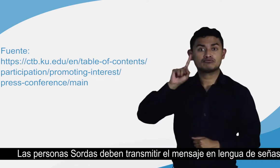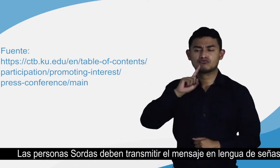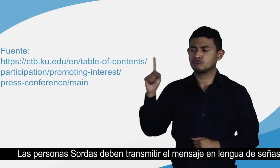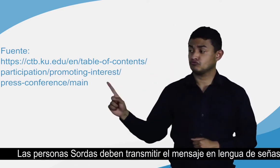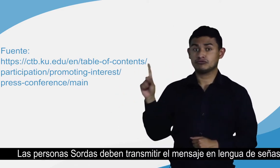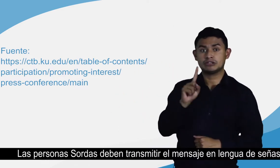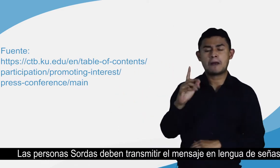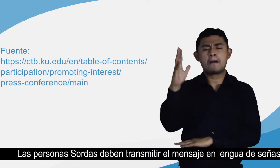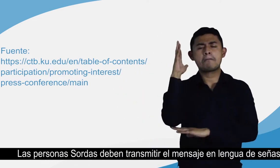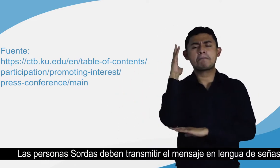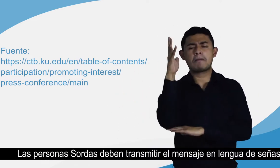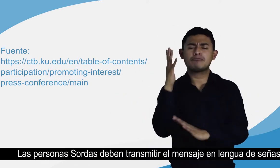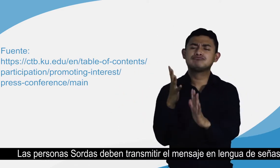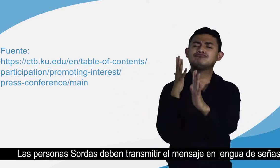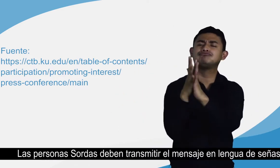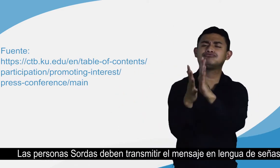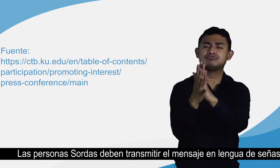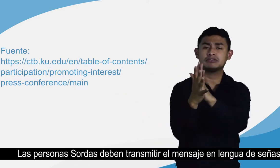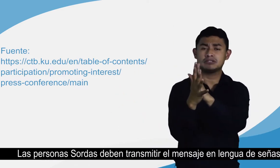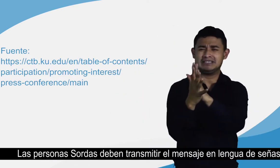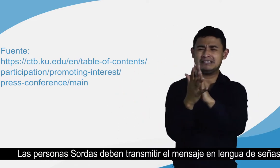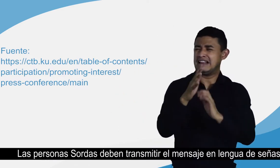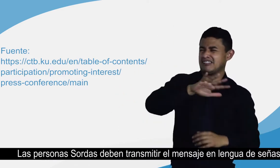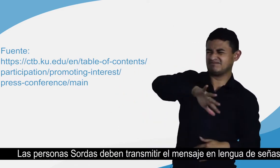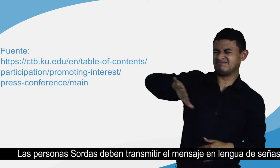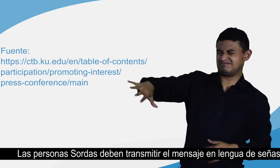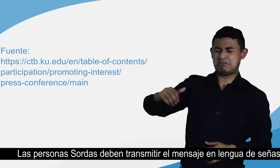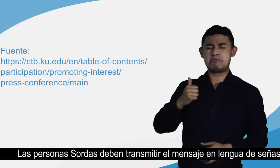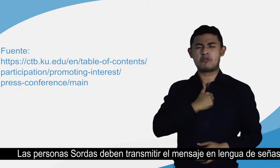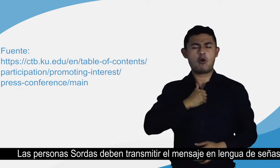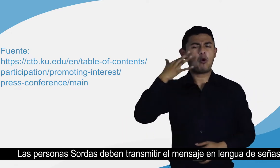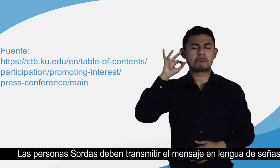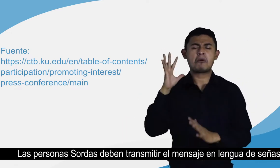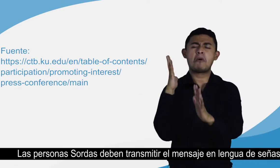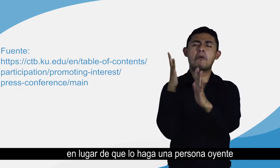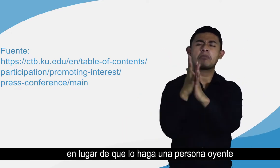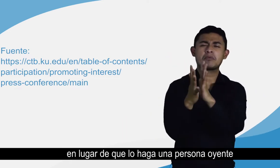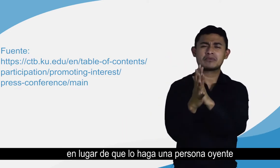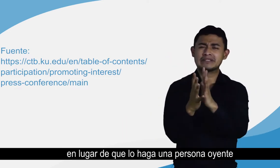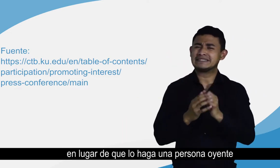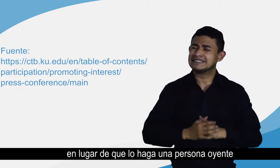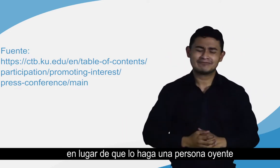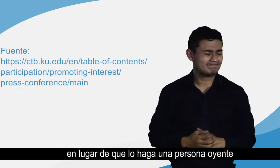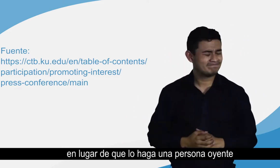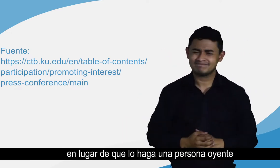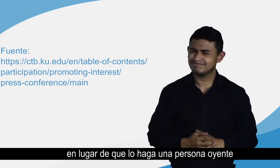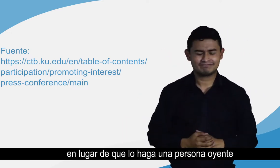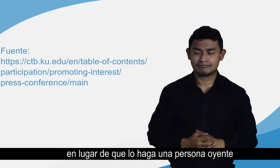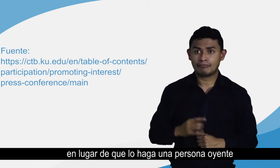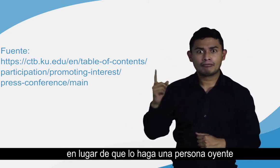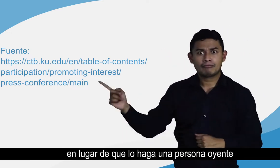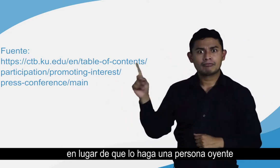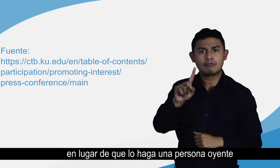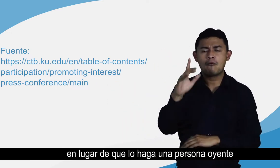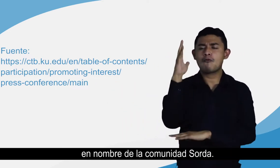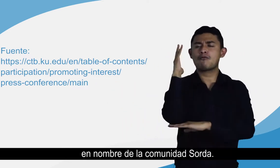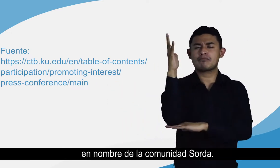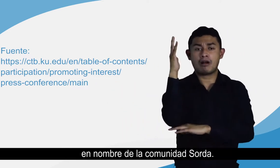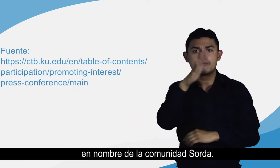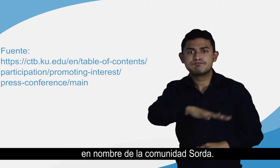Las personas sordas deben transmitir el mensaje en lengua de señas en lugar de que lo haga una persona oyente en nombre de la comunidad